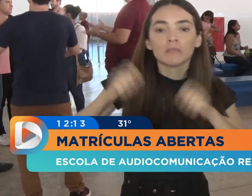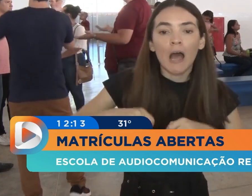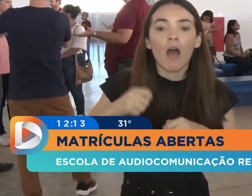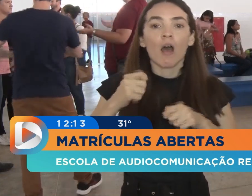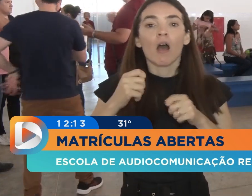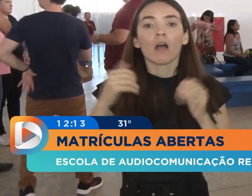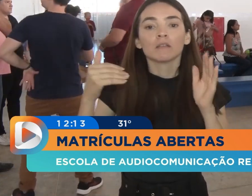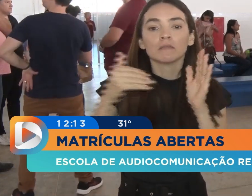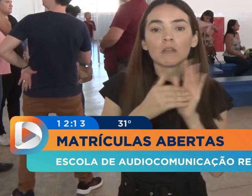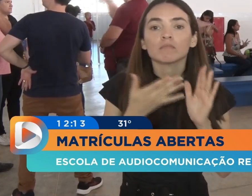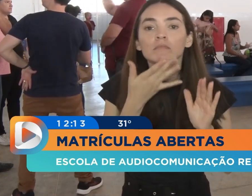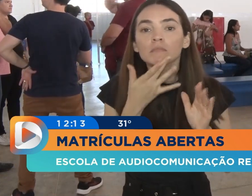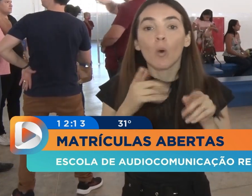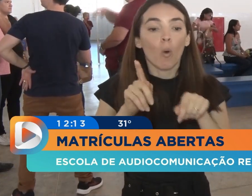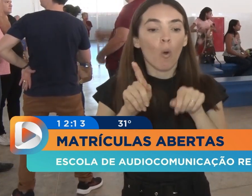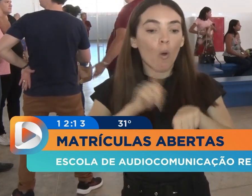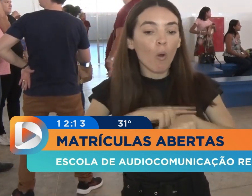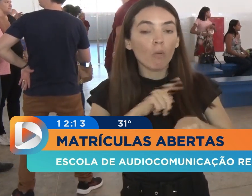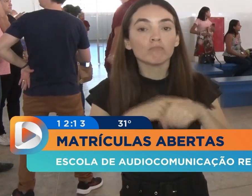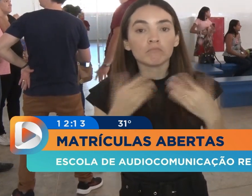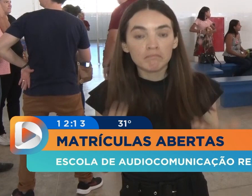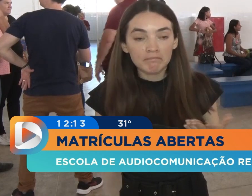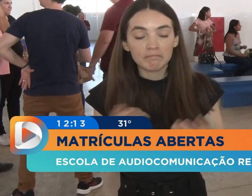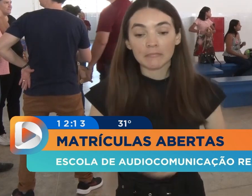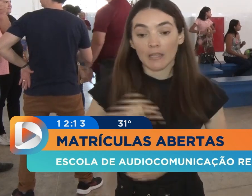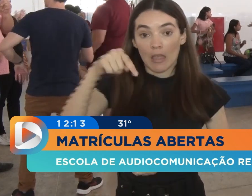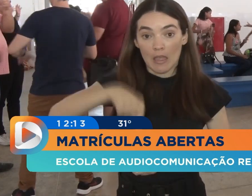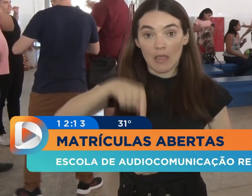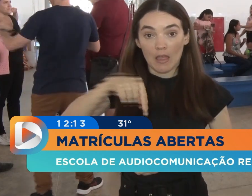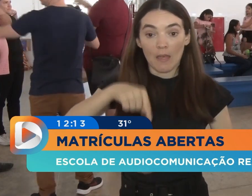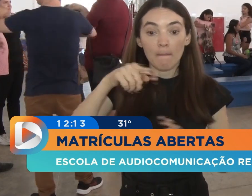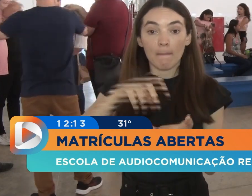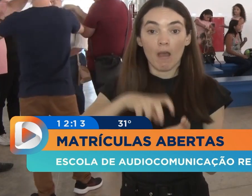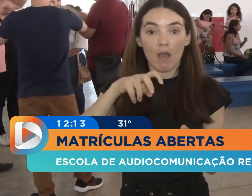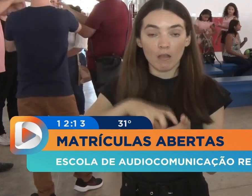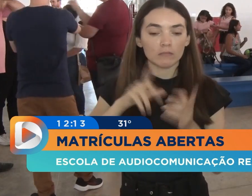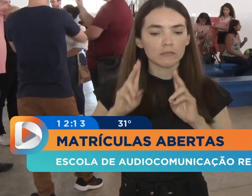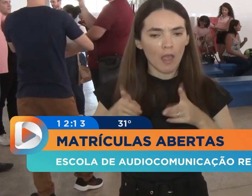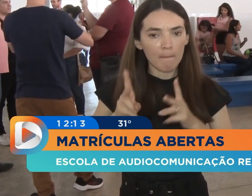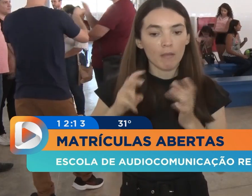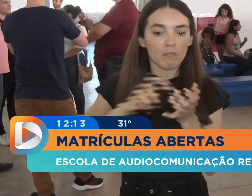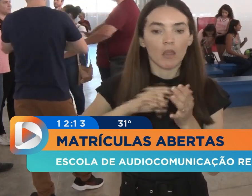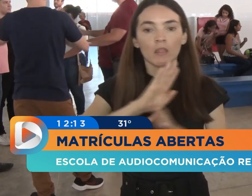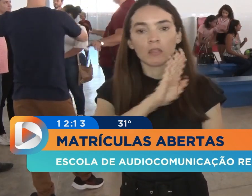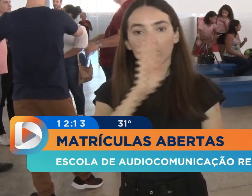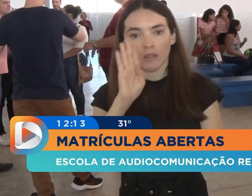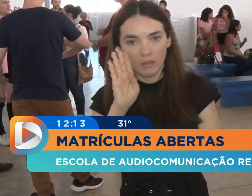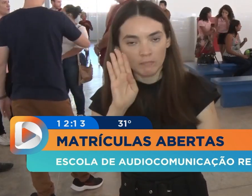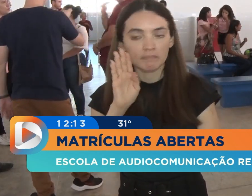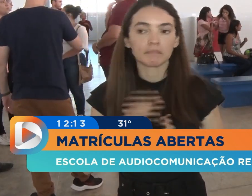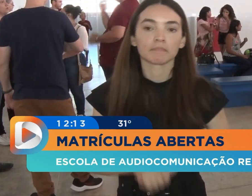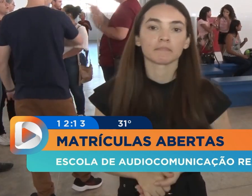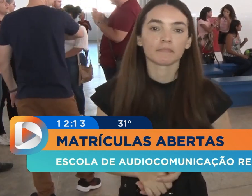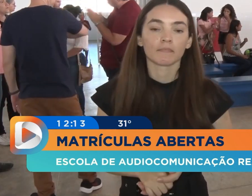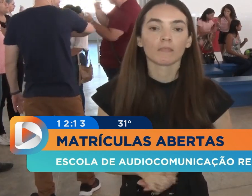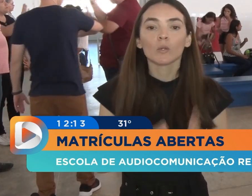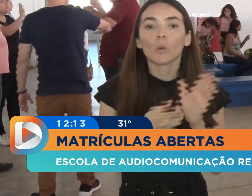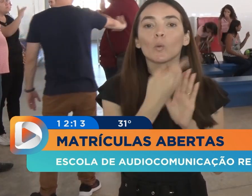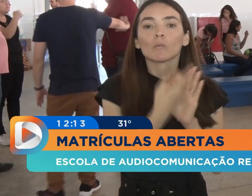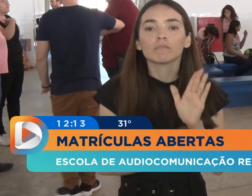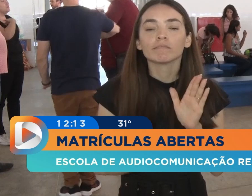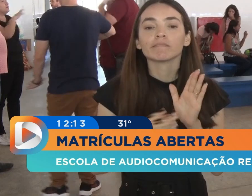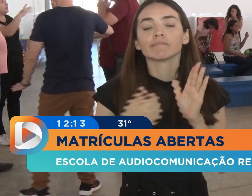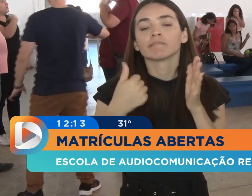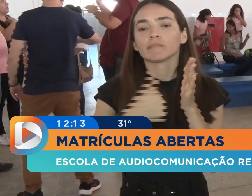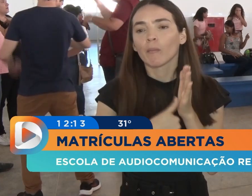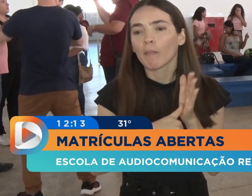os horários? Ó, nós estamos atendendo aqui no horário da manhã e da tarde. Os documentos são os